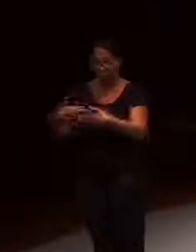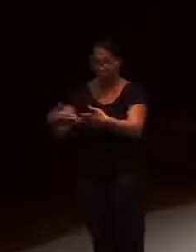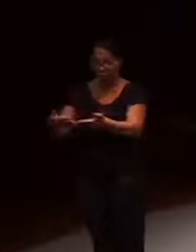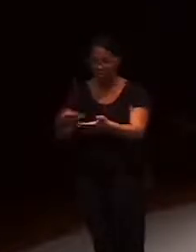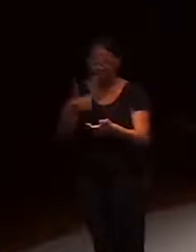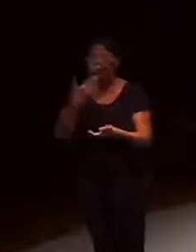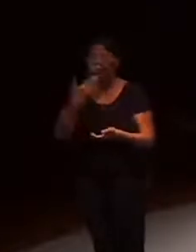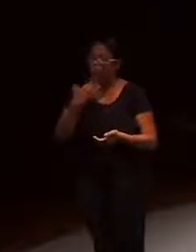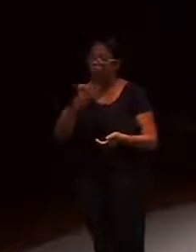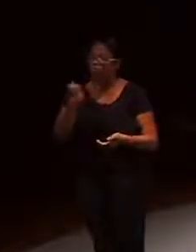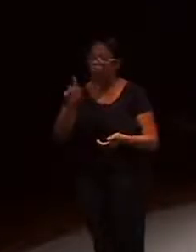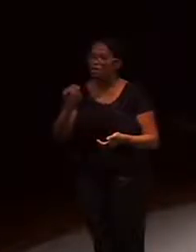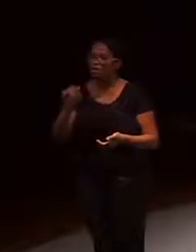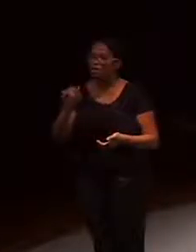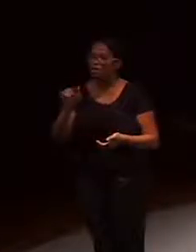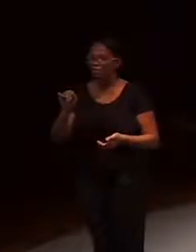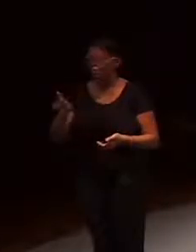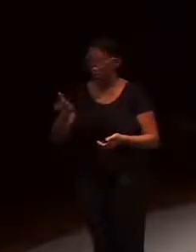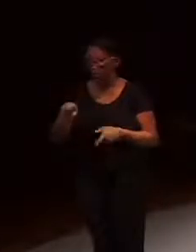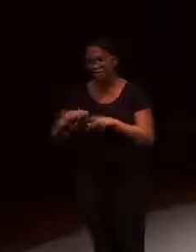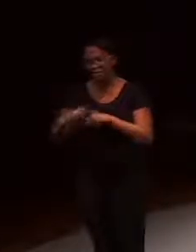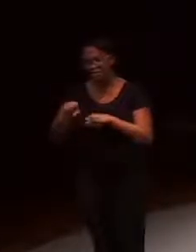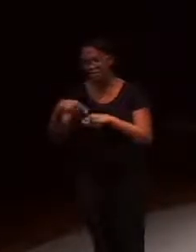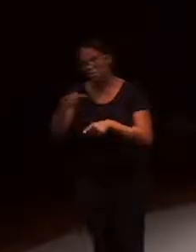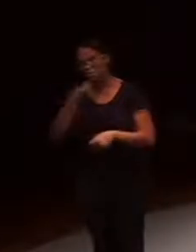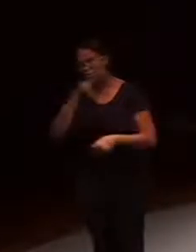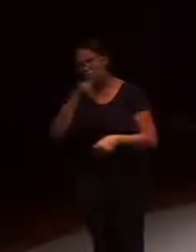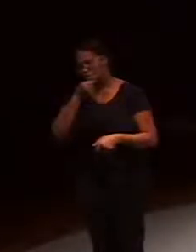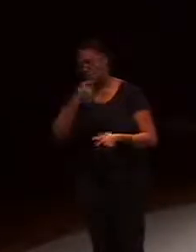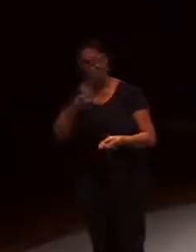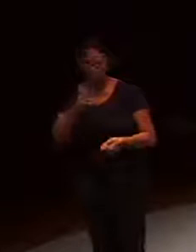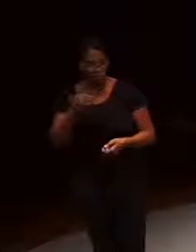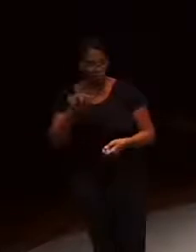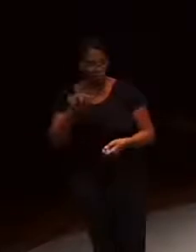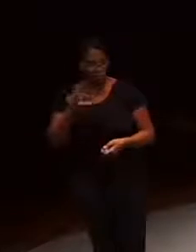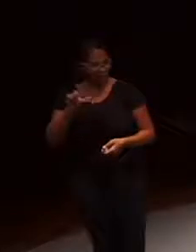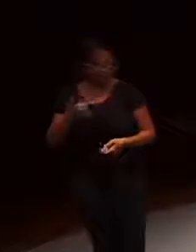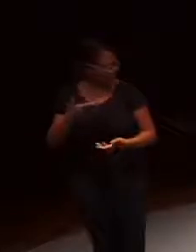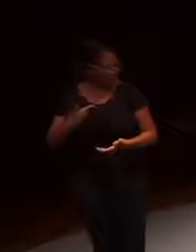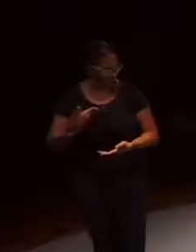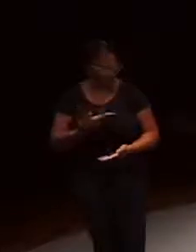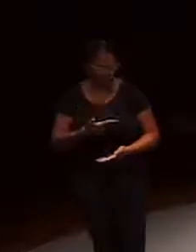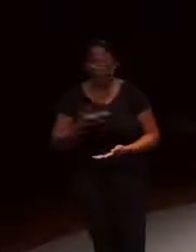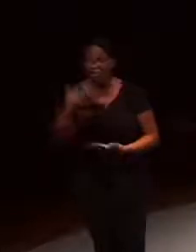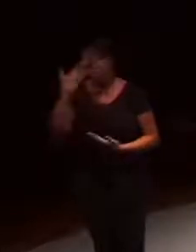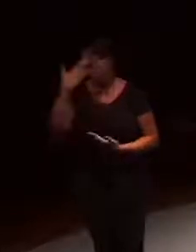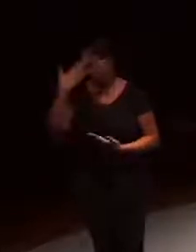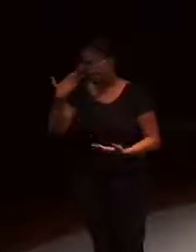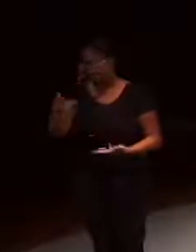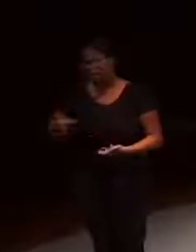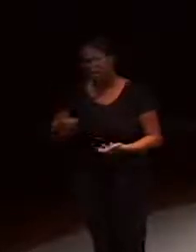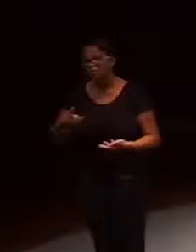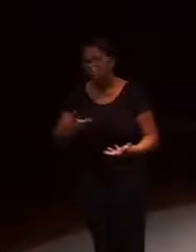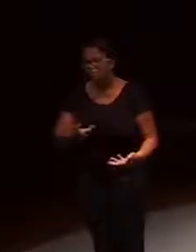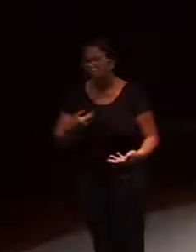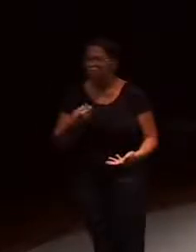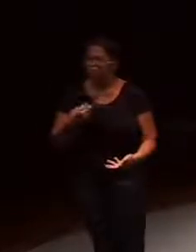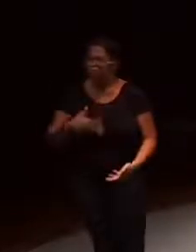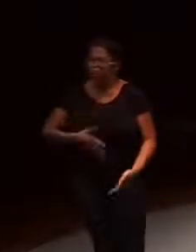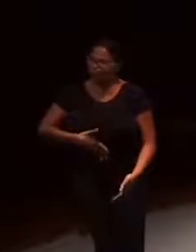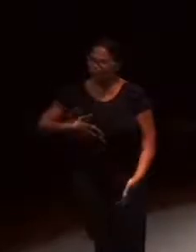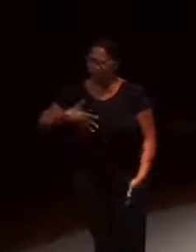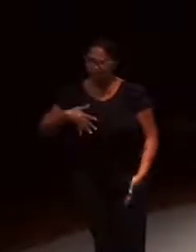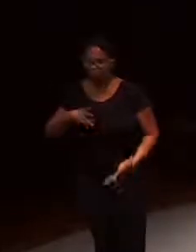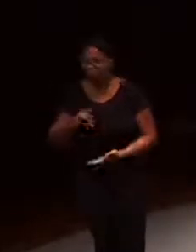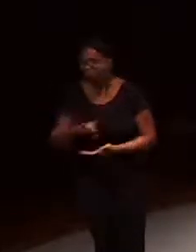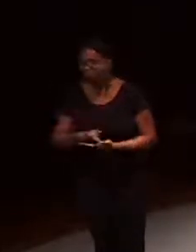Egmar também nos honre aí com algumas palavras. Doutora Lília. Obrigada pelo convite, é um prazer estar aqui